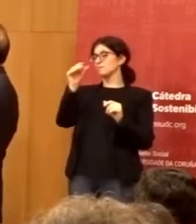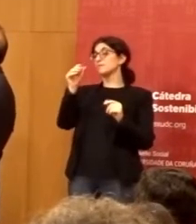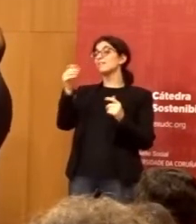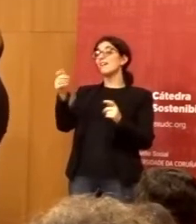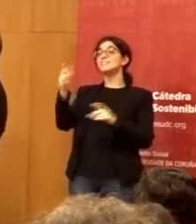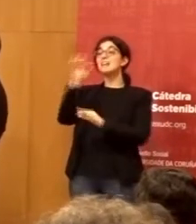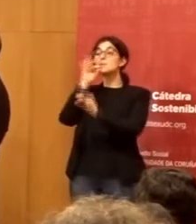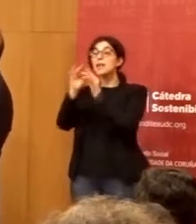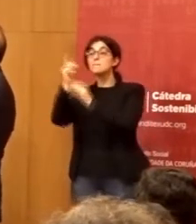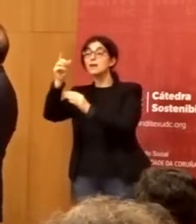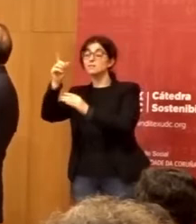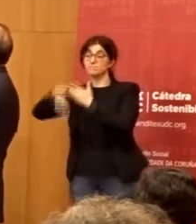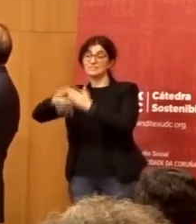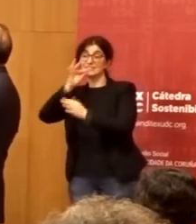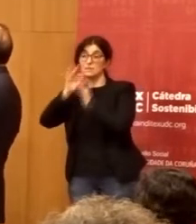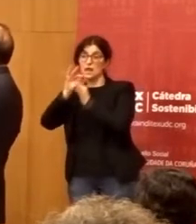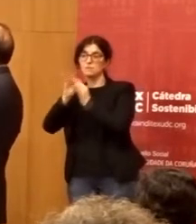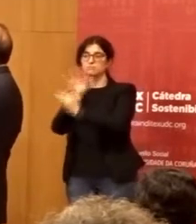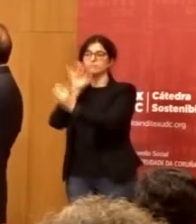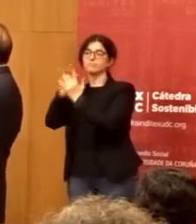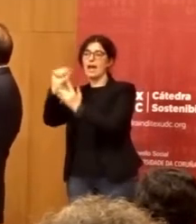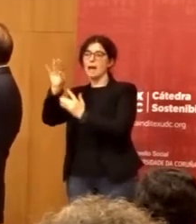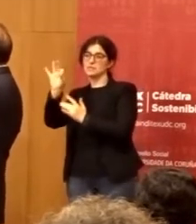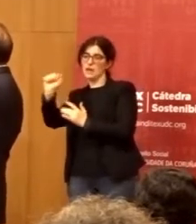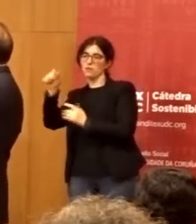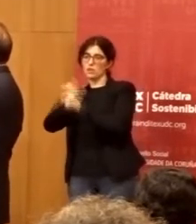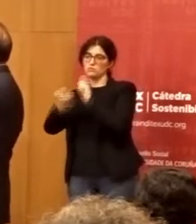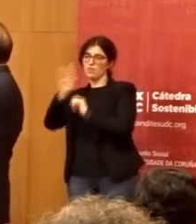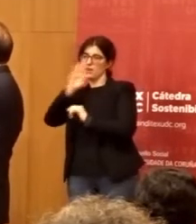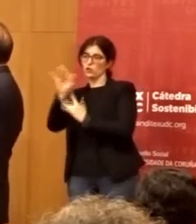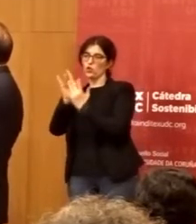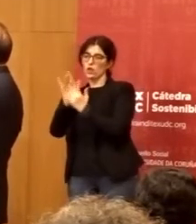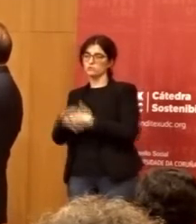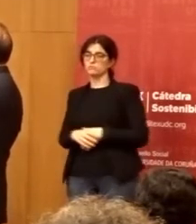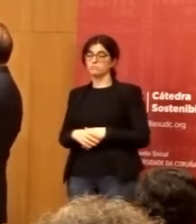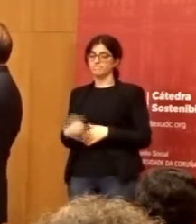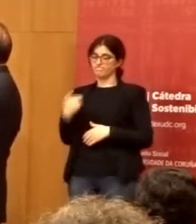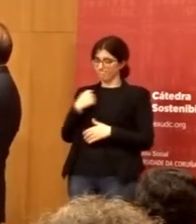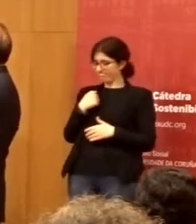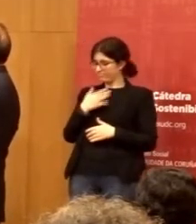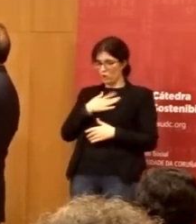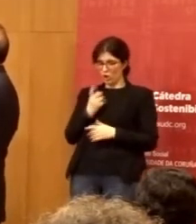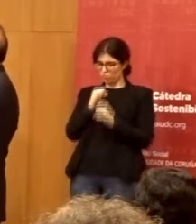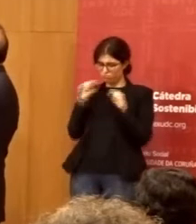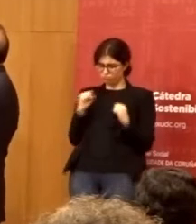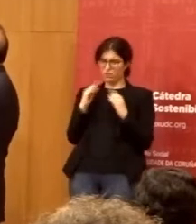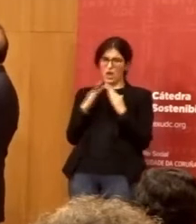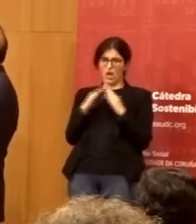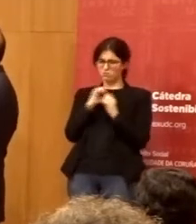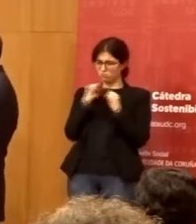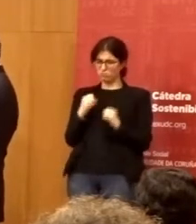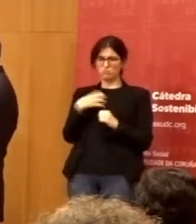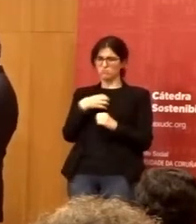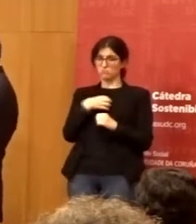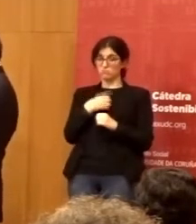pondrían en contacto con APSA. Yo, como soy un chico previsor y no quería quedarme en casa, en julio me presento